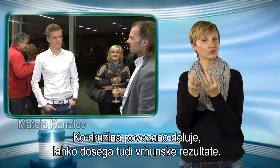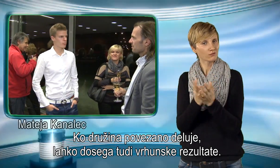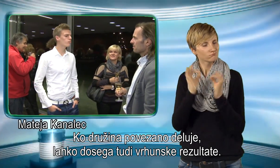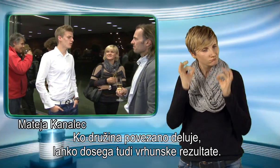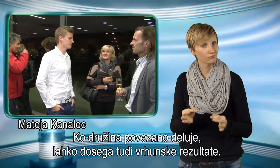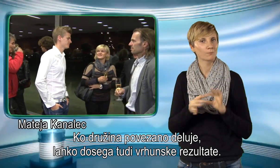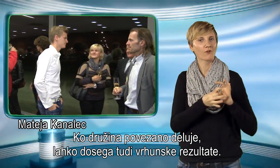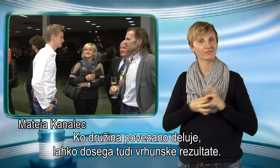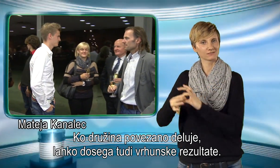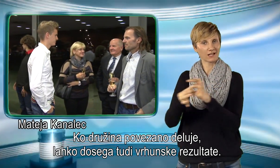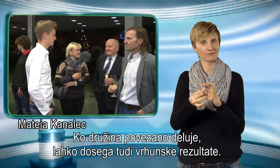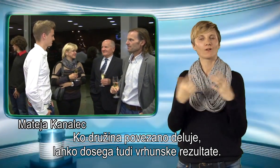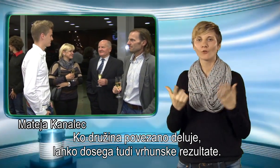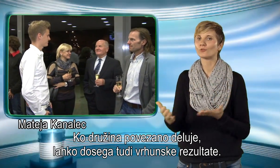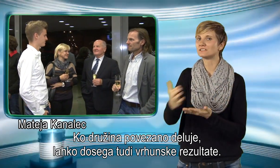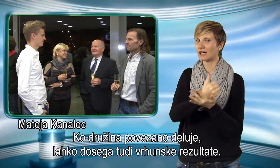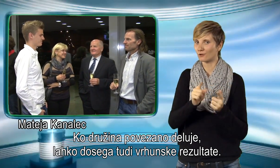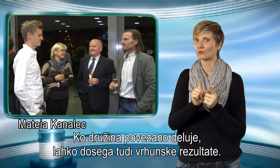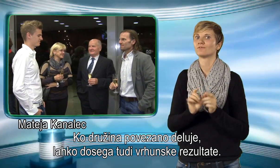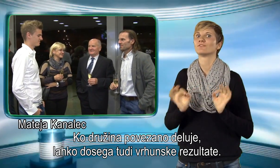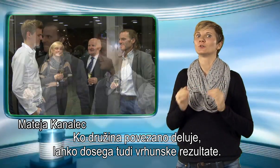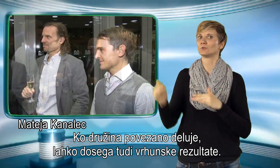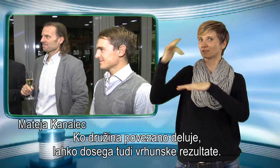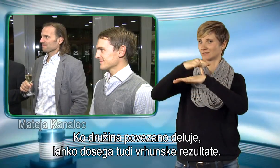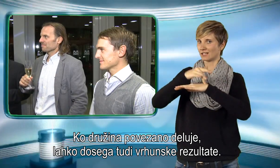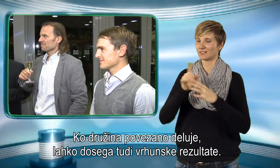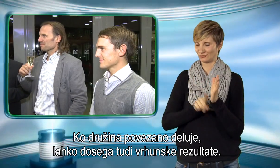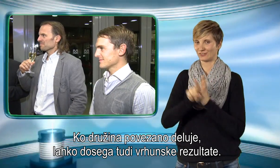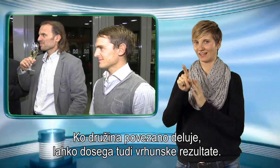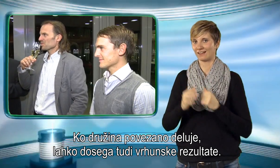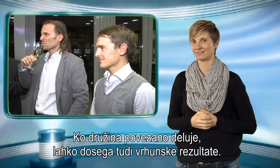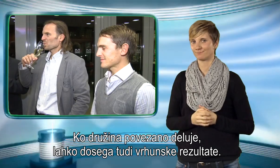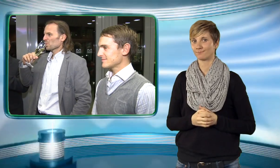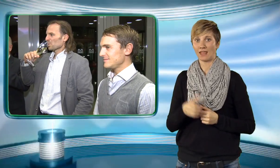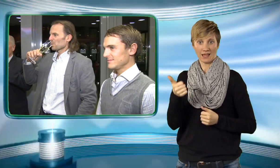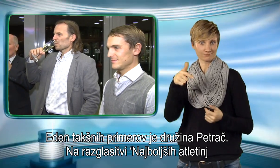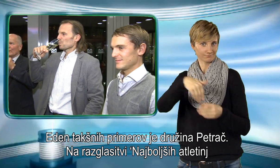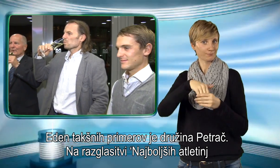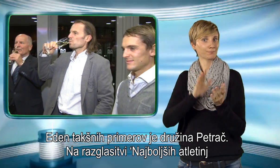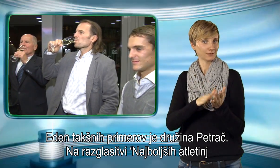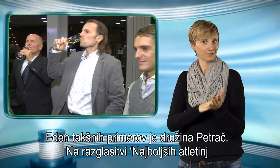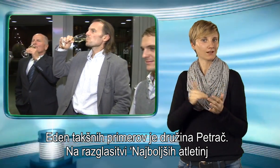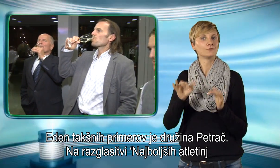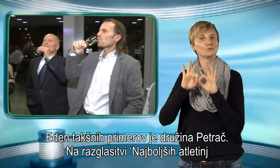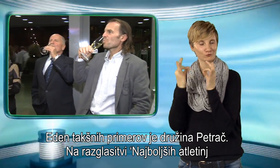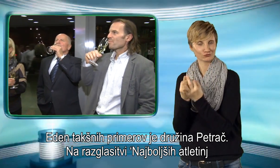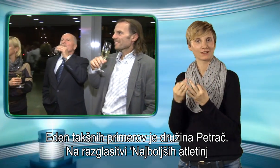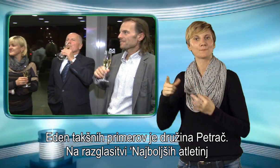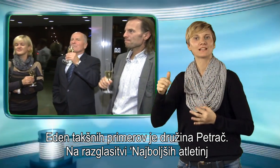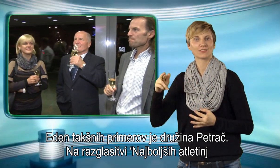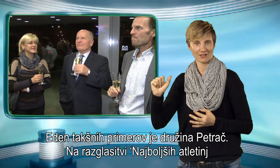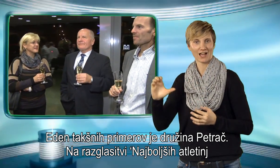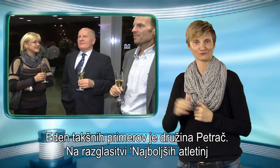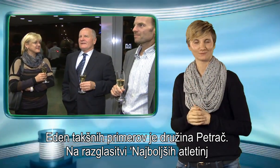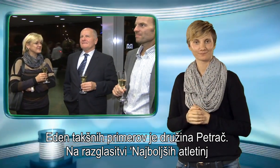Ko družina povezano deluje, lahko dosega tudi vrhunske rezultate. Eden takšnih primerov je